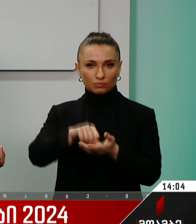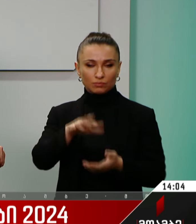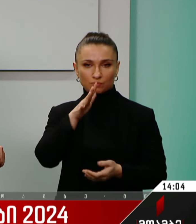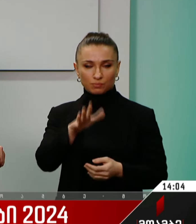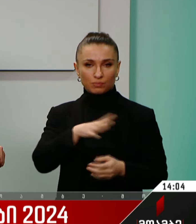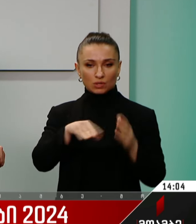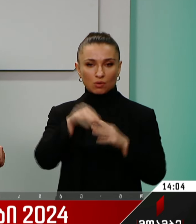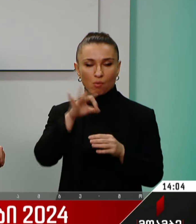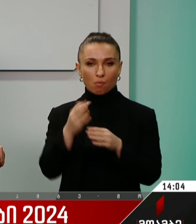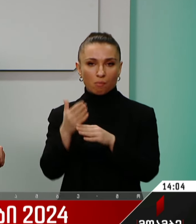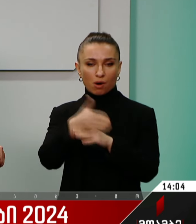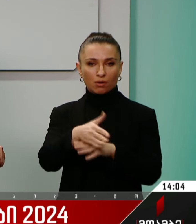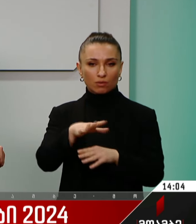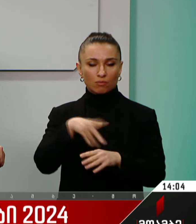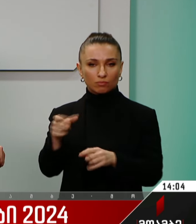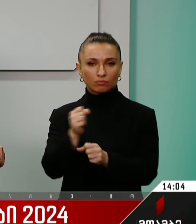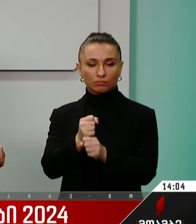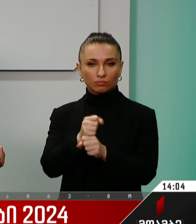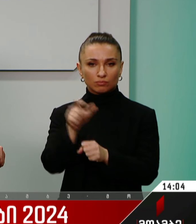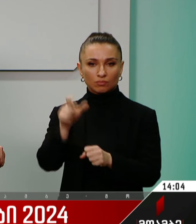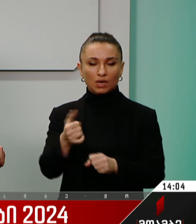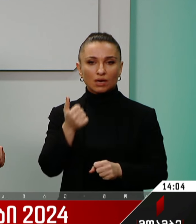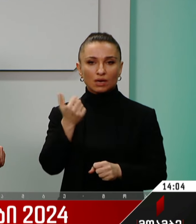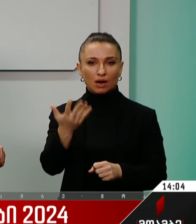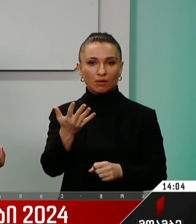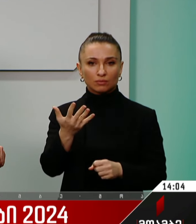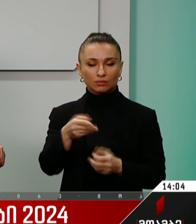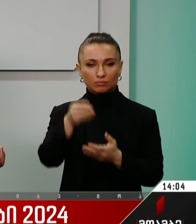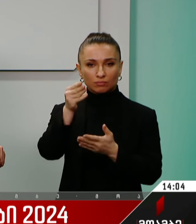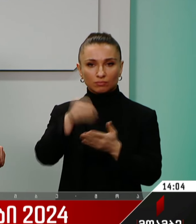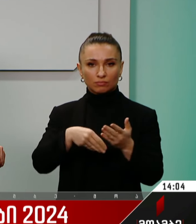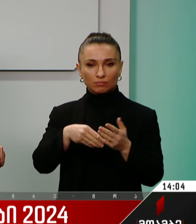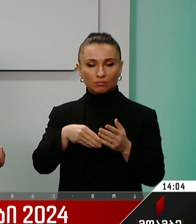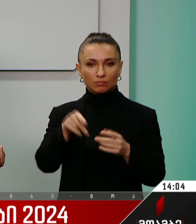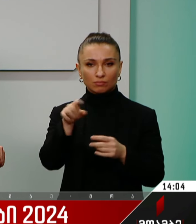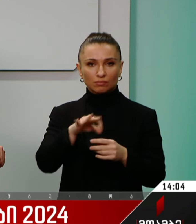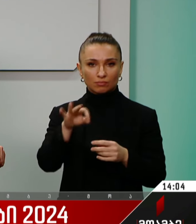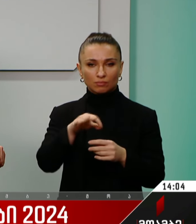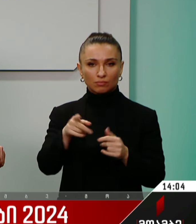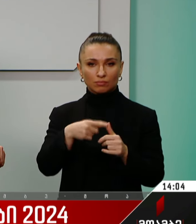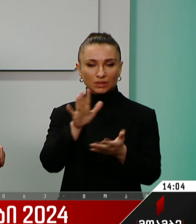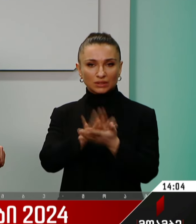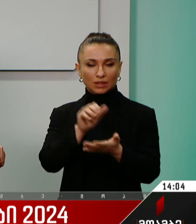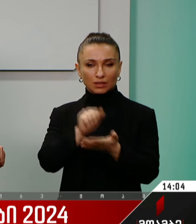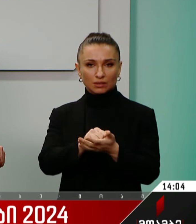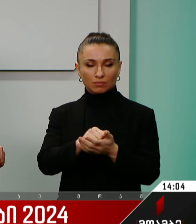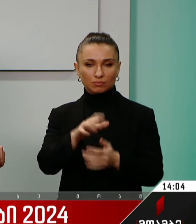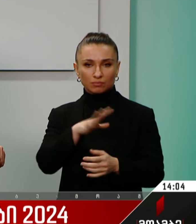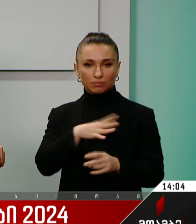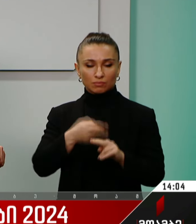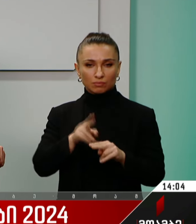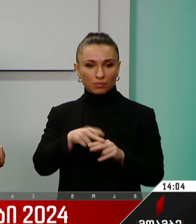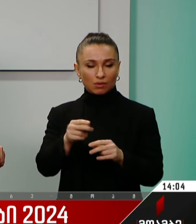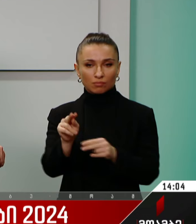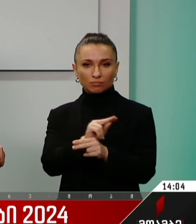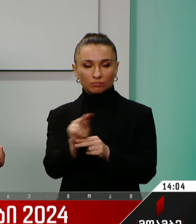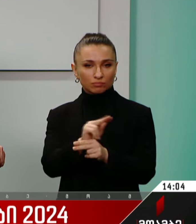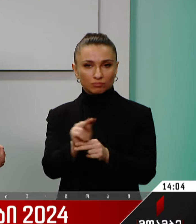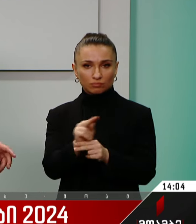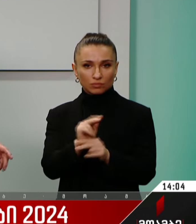იმყოფებოდა საარჩევნო უბანზე და მან მოახდინა რამდენიმე ვერიფიკაციის აპარატის იმდაგვარად დაზიანება, რომ შეუძლებელი